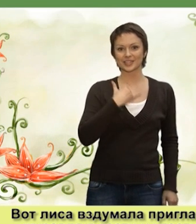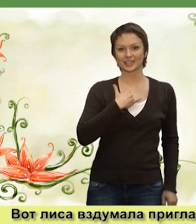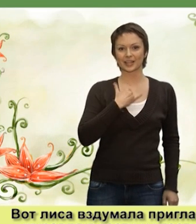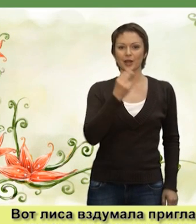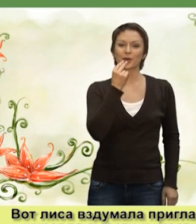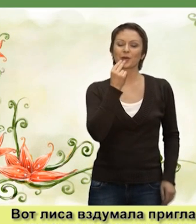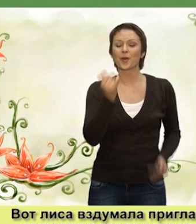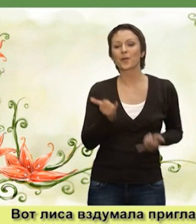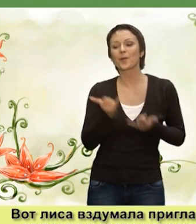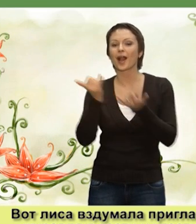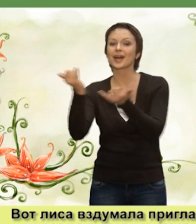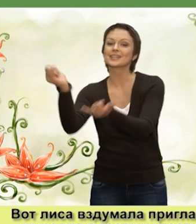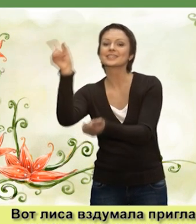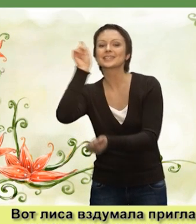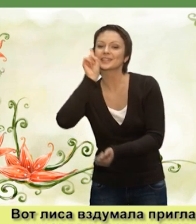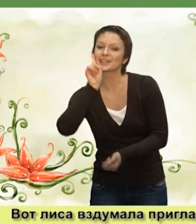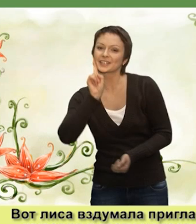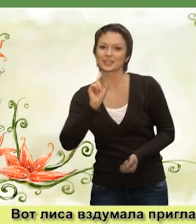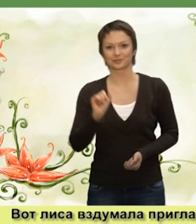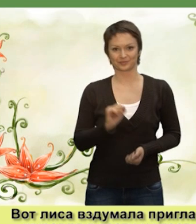гости и угостить.